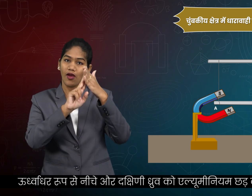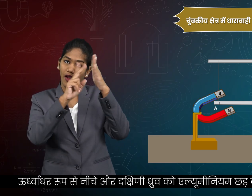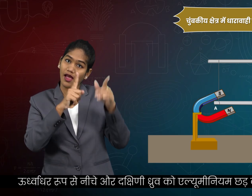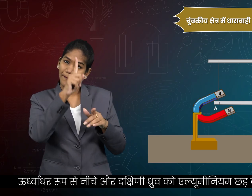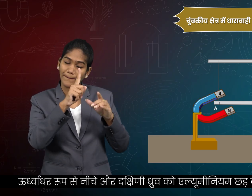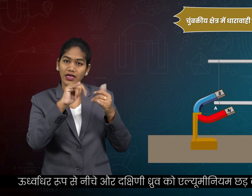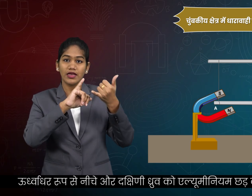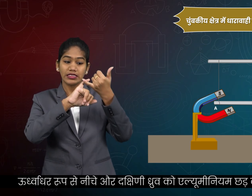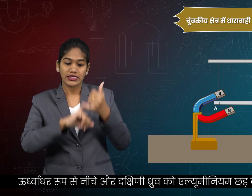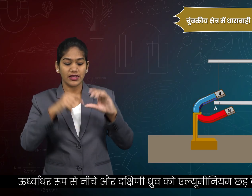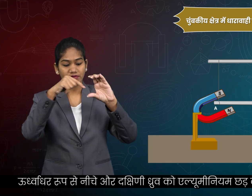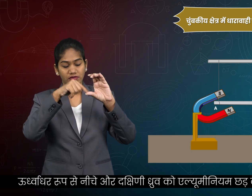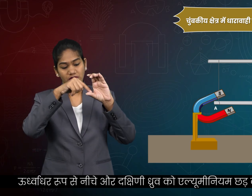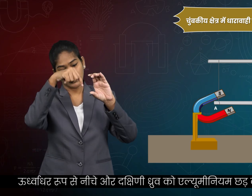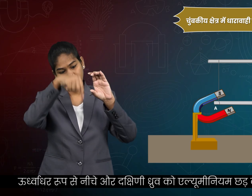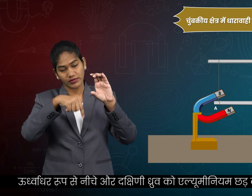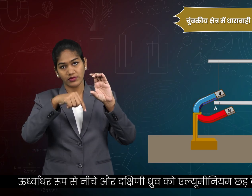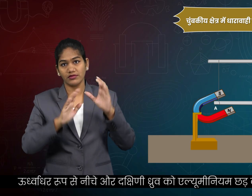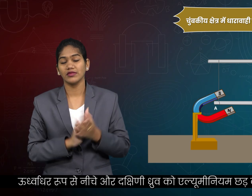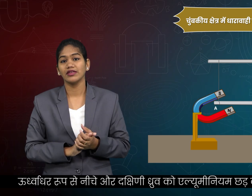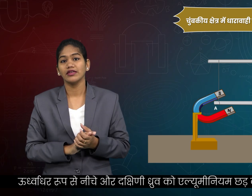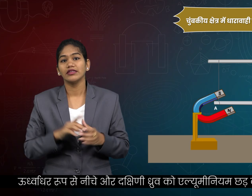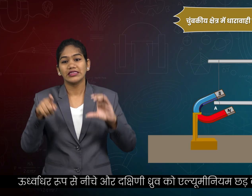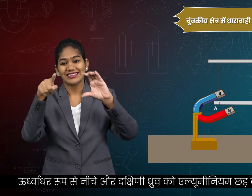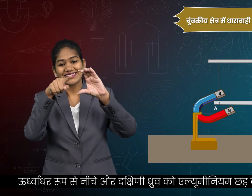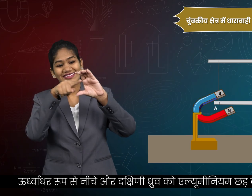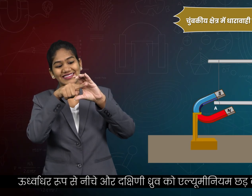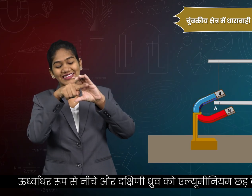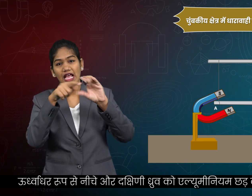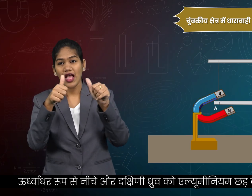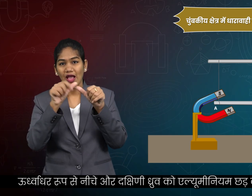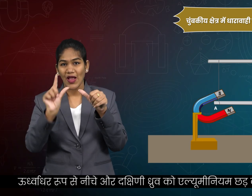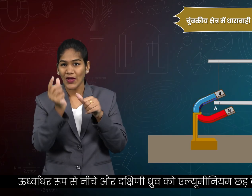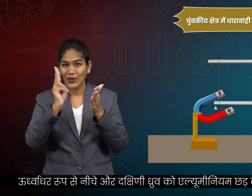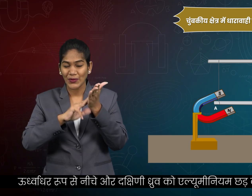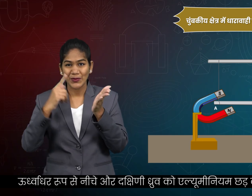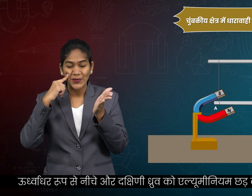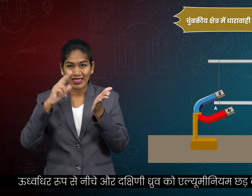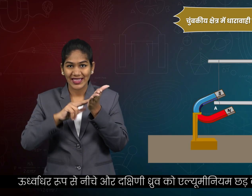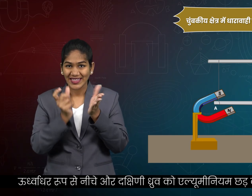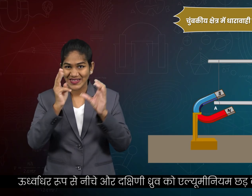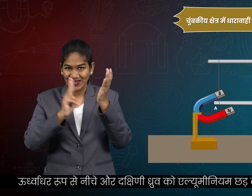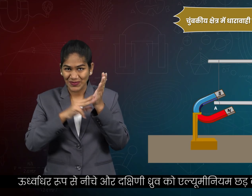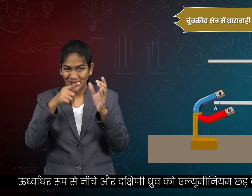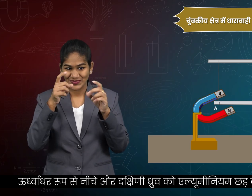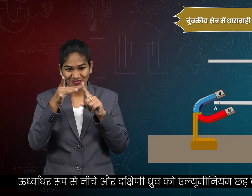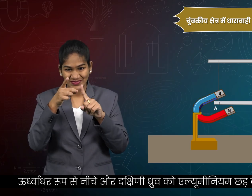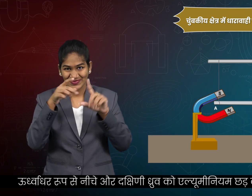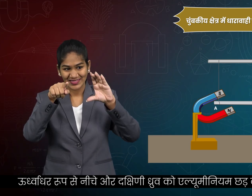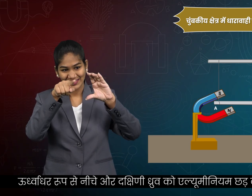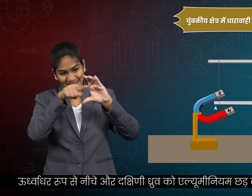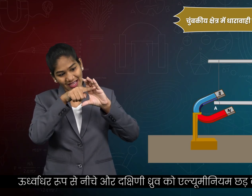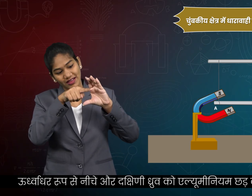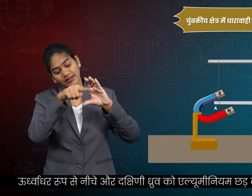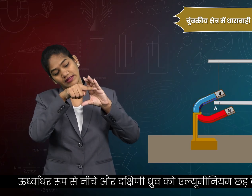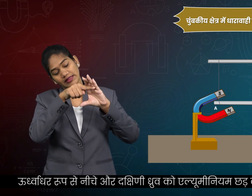ऊर्ध्वाधर रूप से, नीचे की ओर दक्षिणी ध्रुव को एल्यूमीनियम छड़ के ऊपर लंबवत रखें।